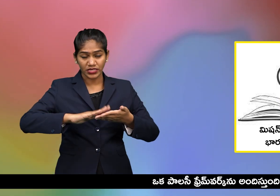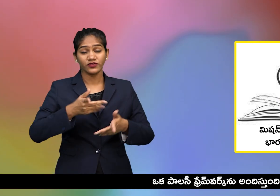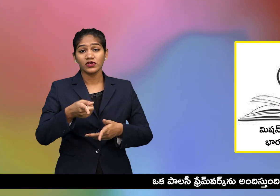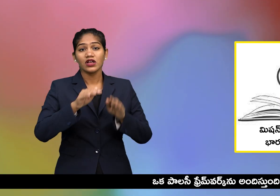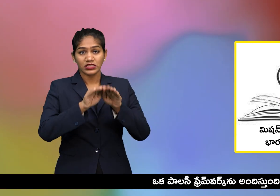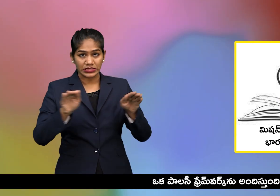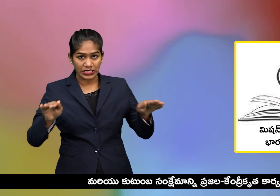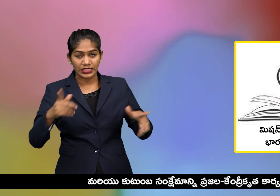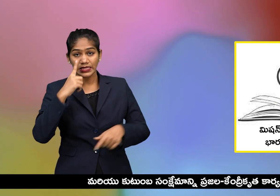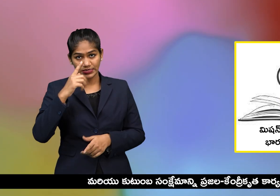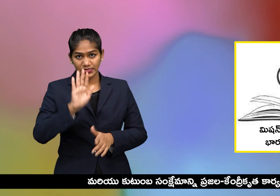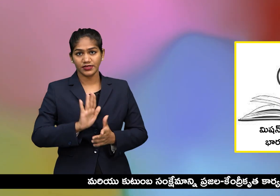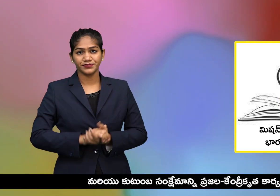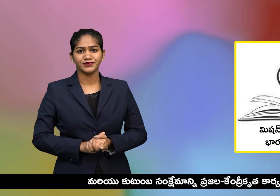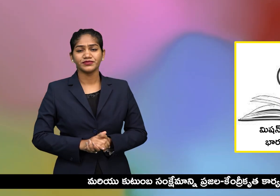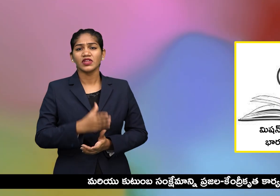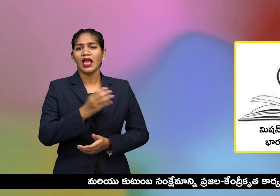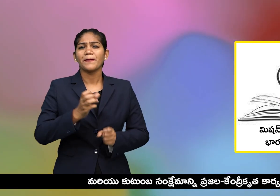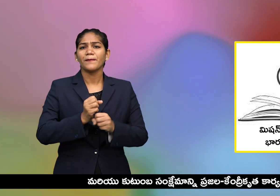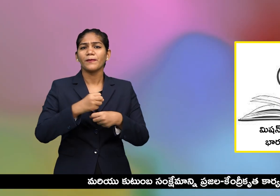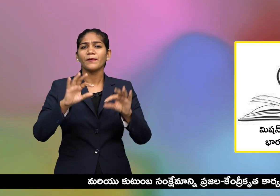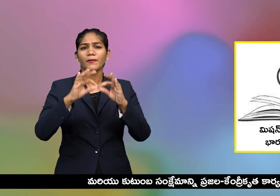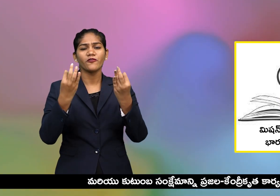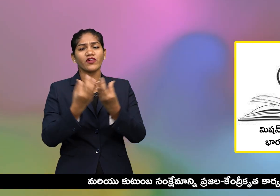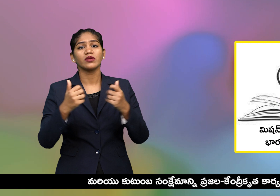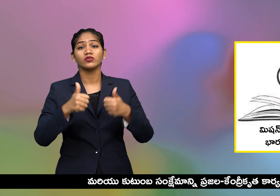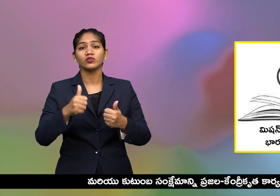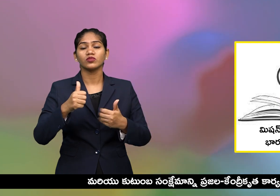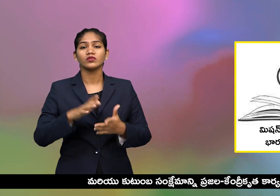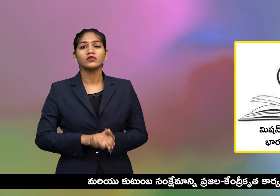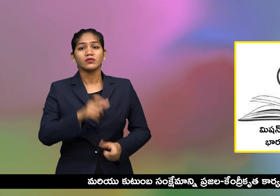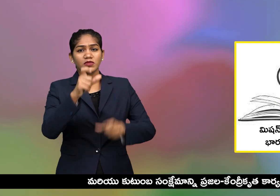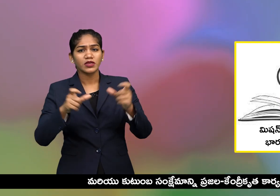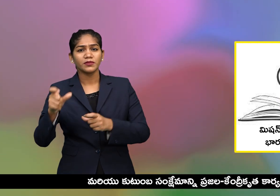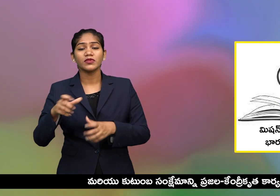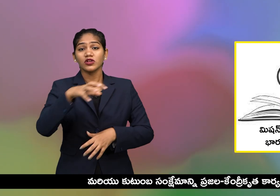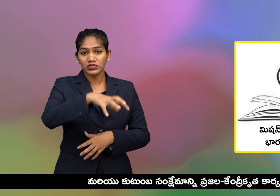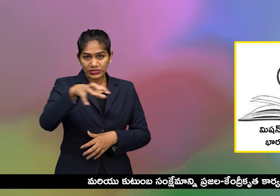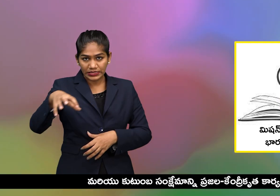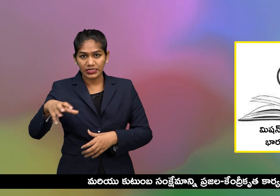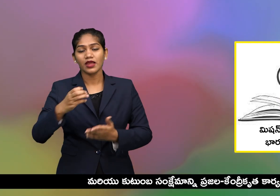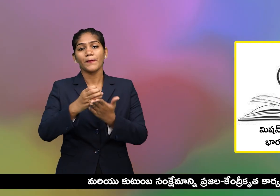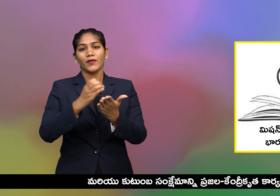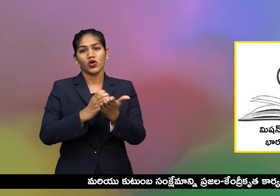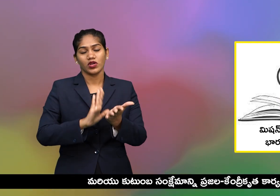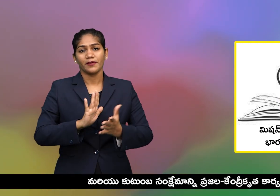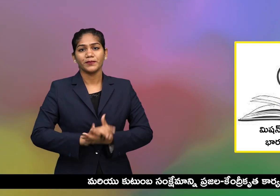అందిస్తుంది మరియు కుటుంబ సంక్షేమాన్ని ప్రజల కేంద్రీకృత కార్యక్రమంగా